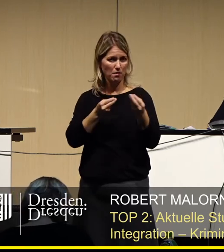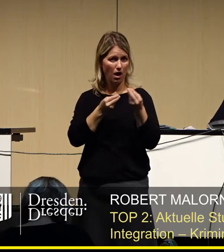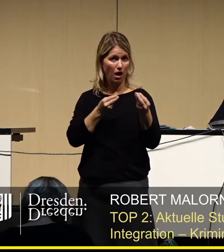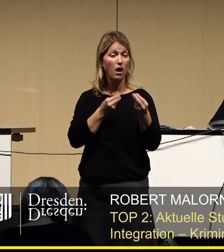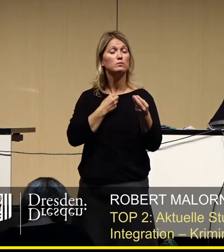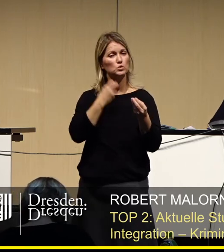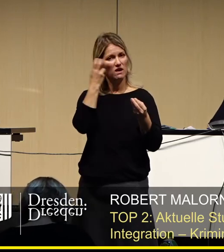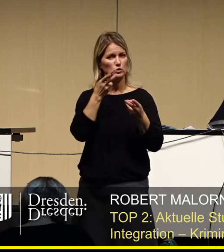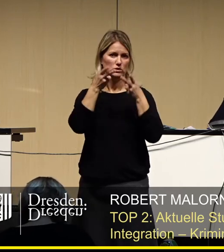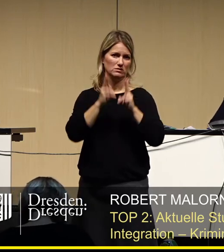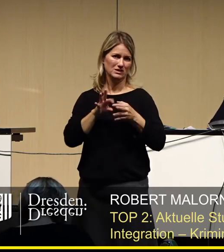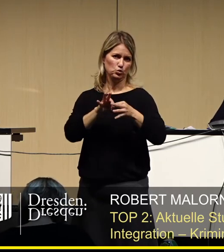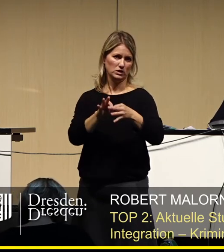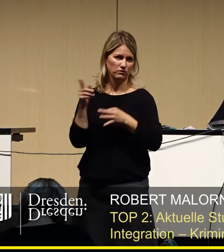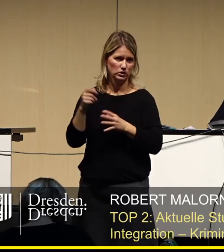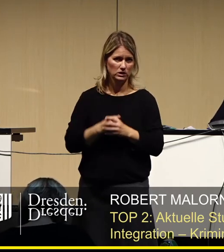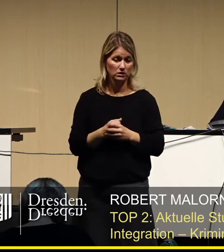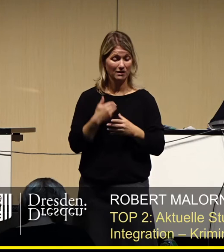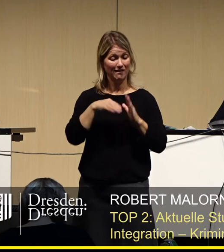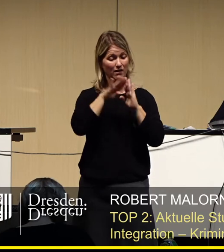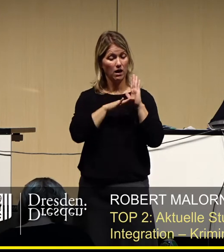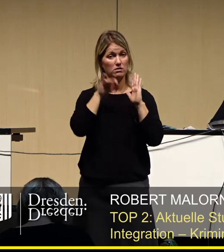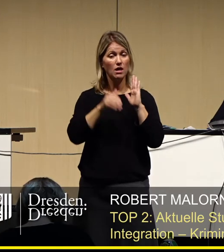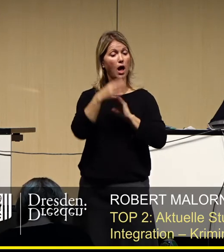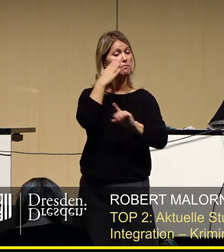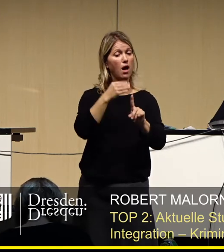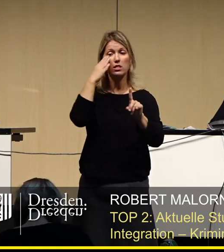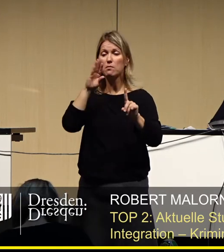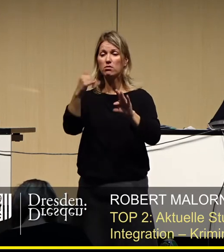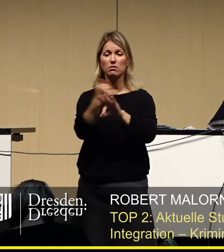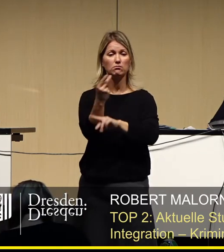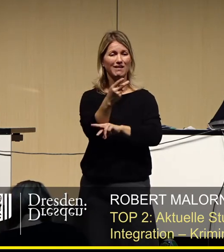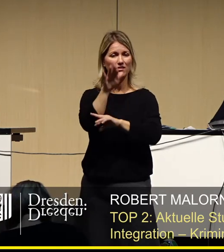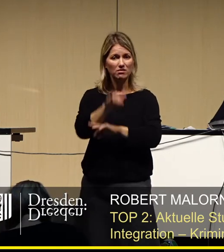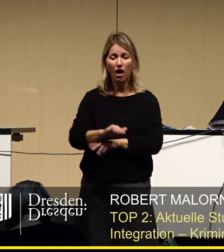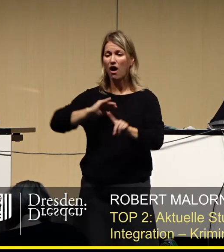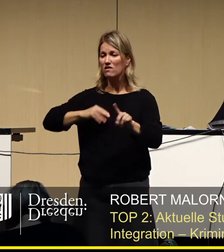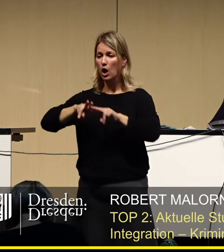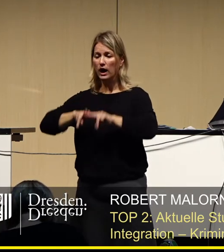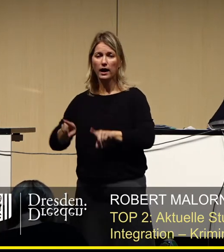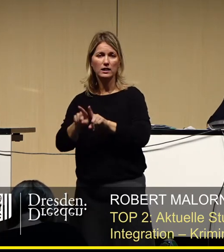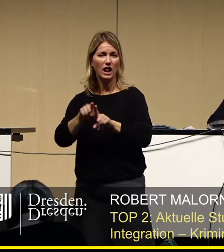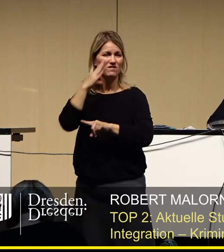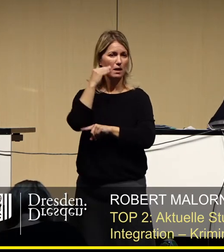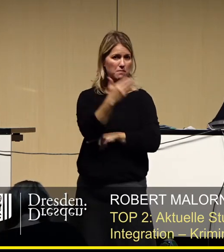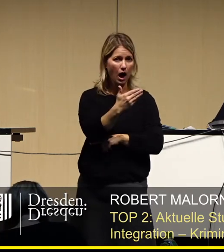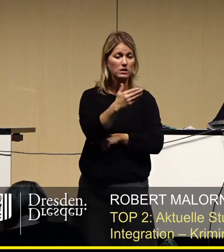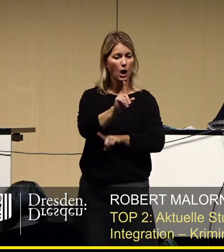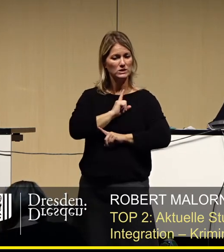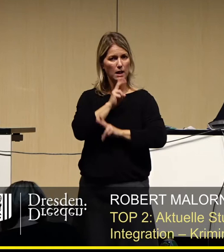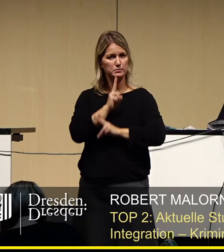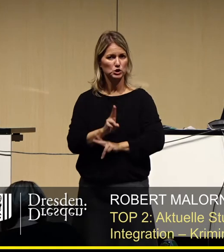durchgreifen. Hier gelten unsere Regeln, hier darf ein Mann einen anderen Mann heiraten, hier hat die Frau das gleiche Recht wie ein Mann auf